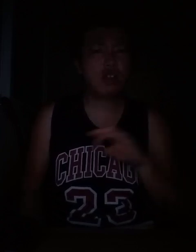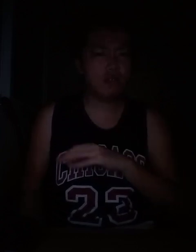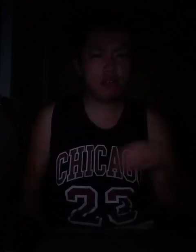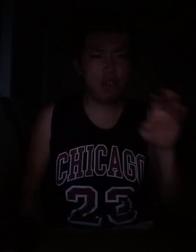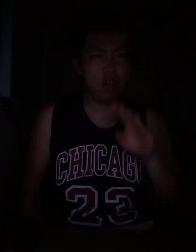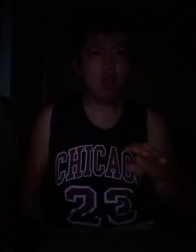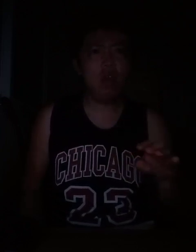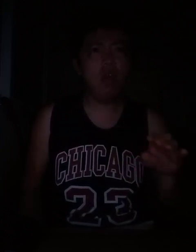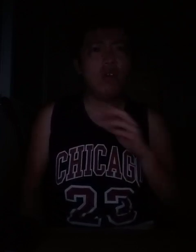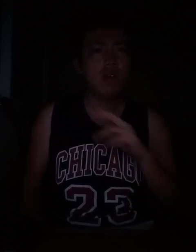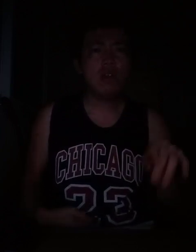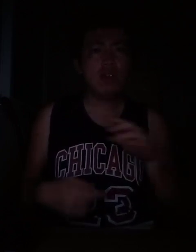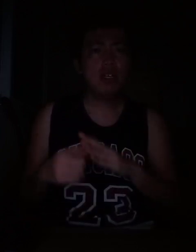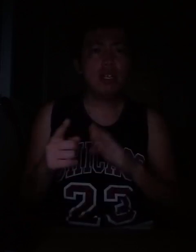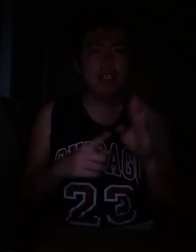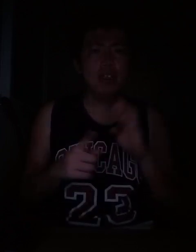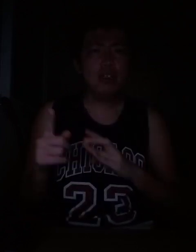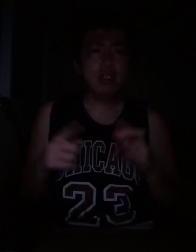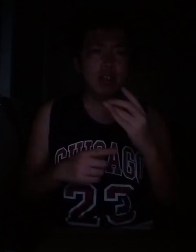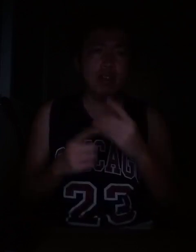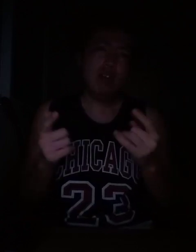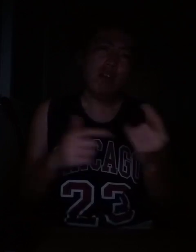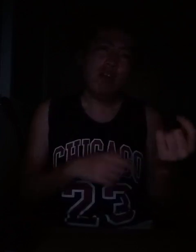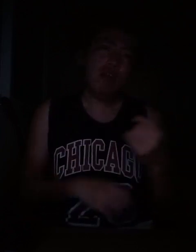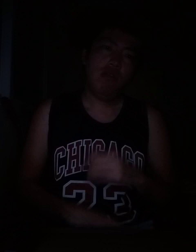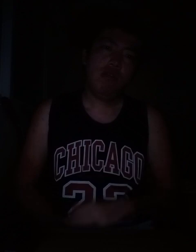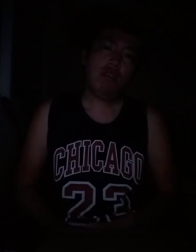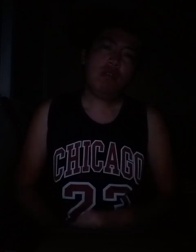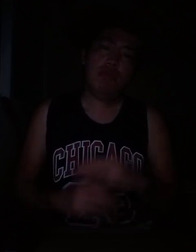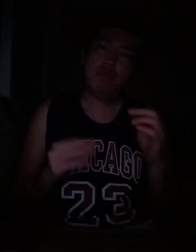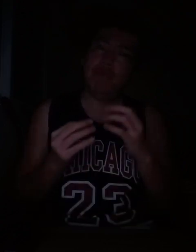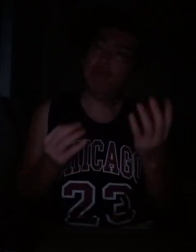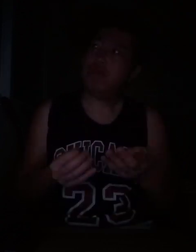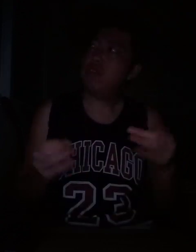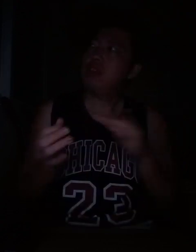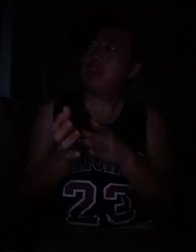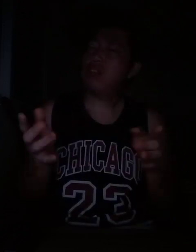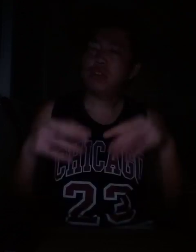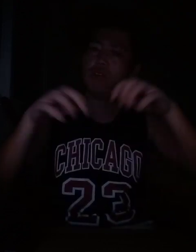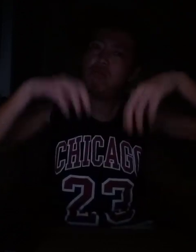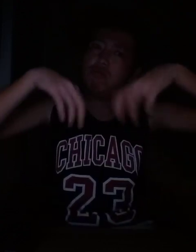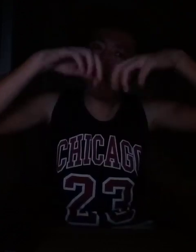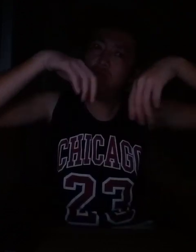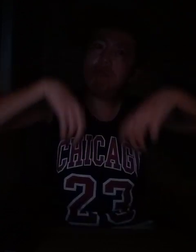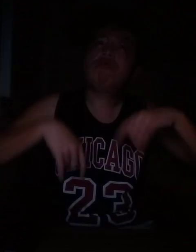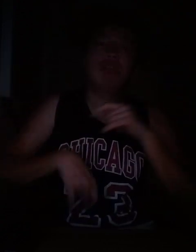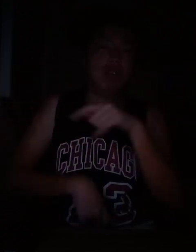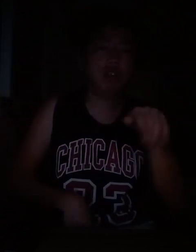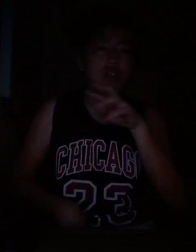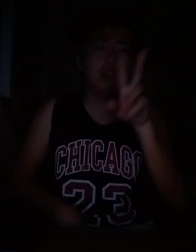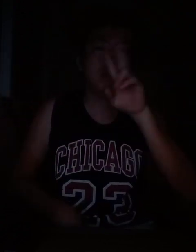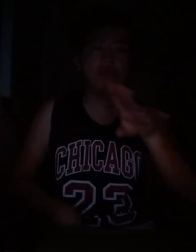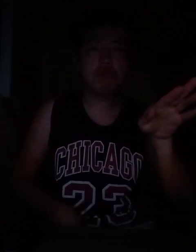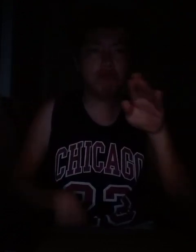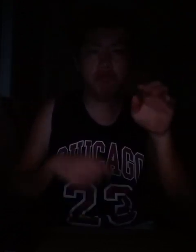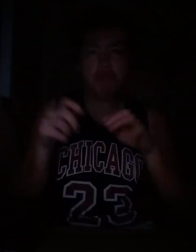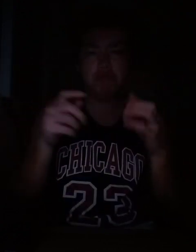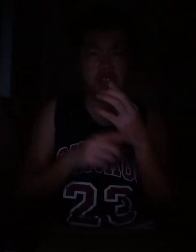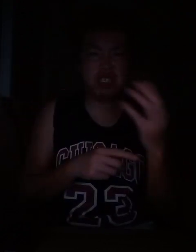지나가면서 중국은 물난리가 났습니다. 이미 140년 만의 폭우로 허베이 성에서만 200만 명이 넘는 이재민이